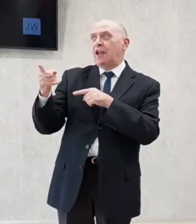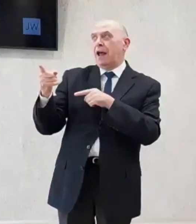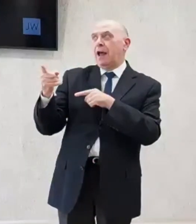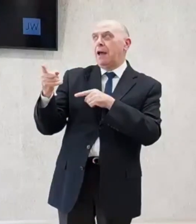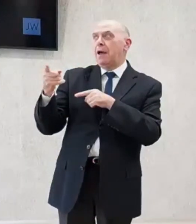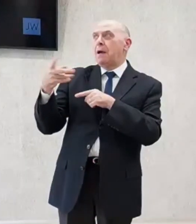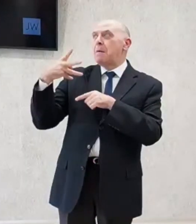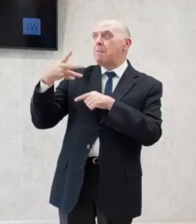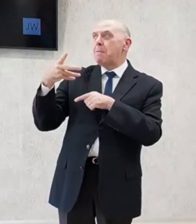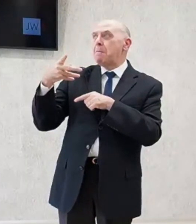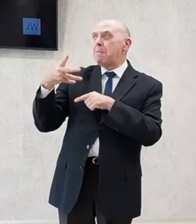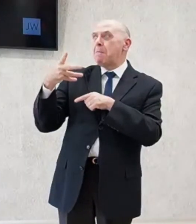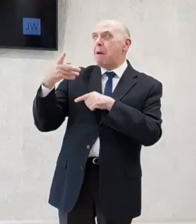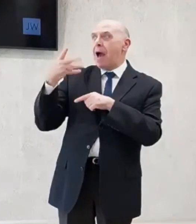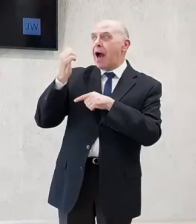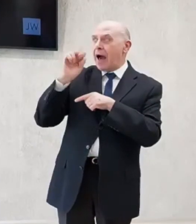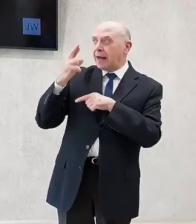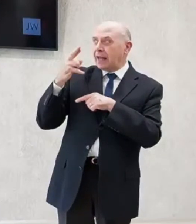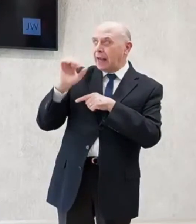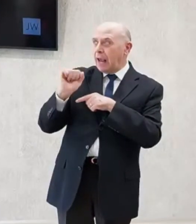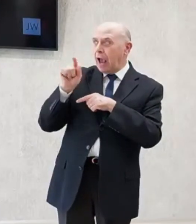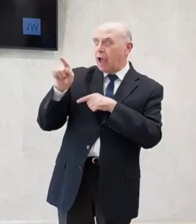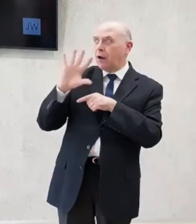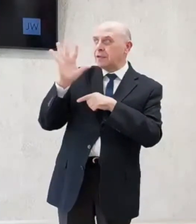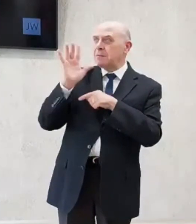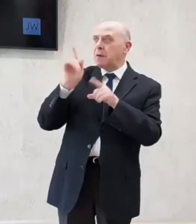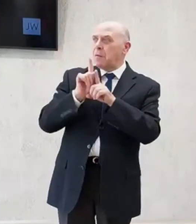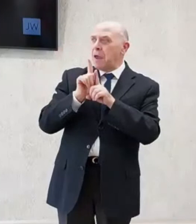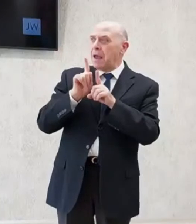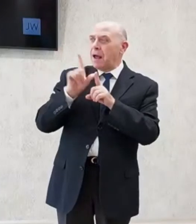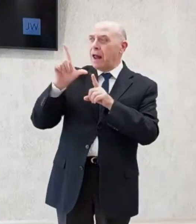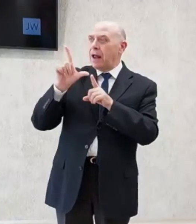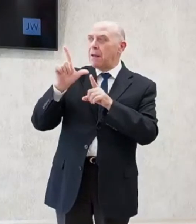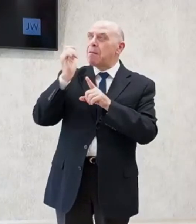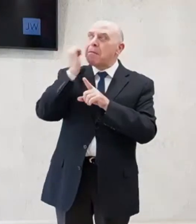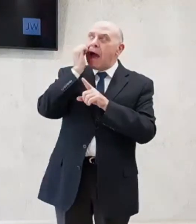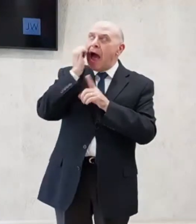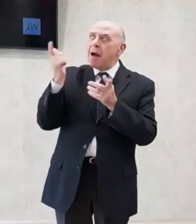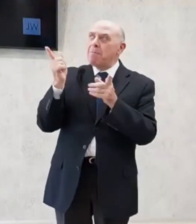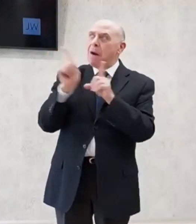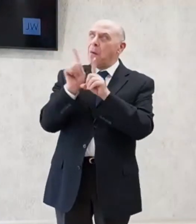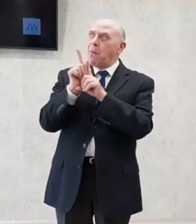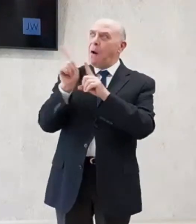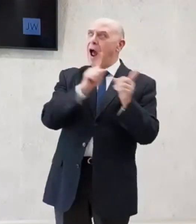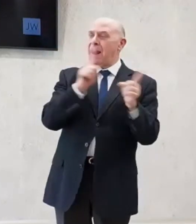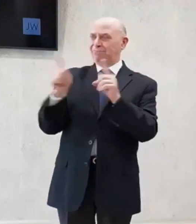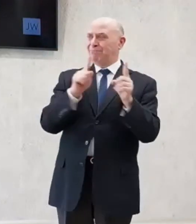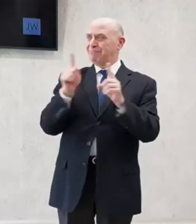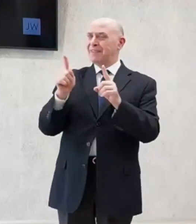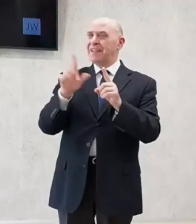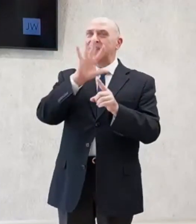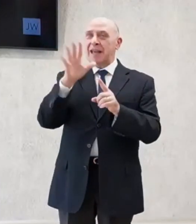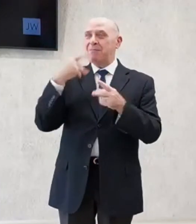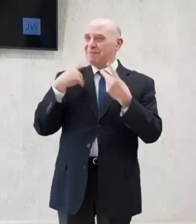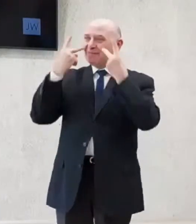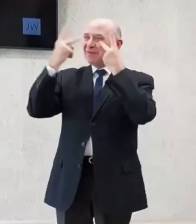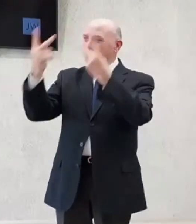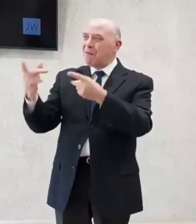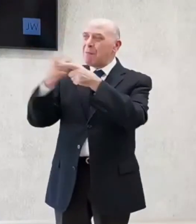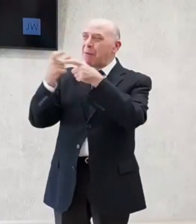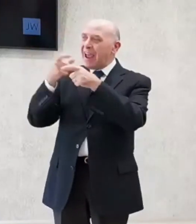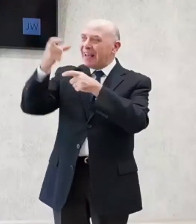quando lei ne parlava era parte di lei sua suocera e quando andava a trovarla a Canicattì